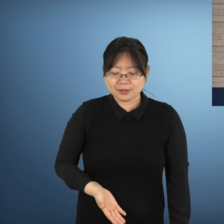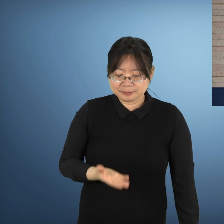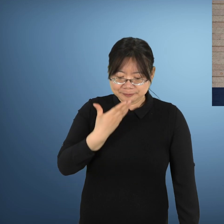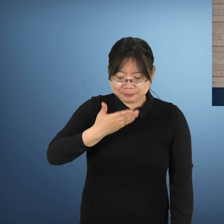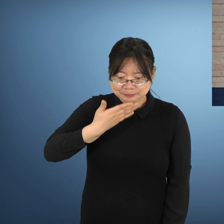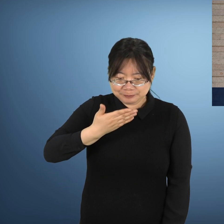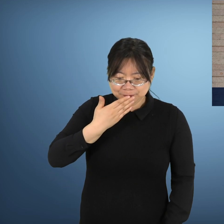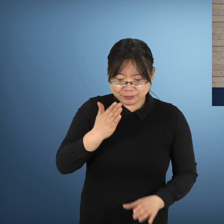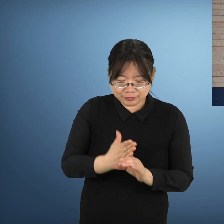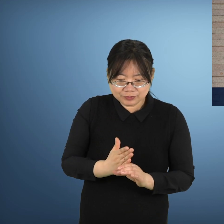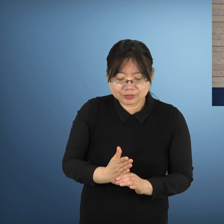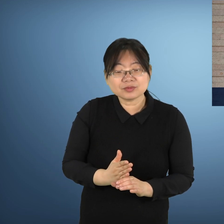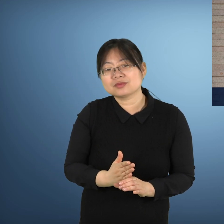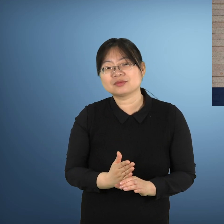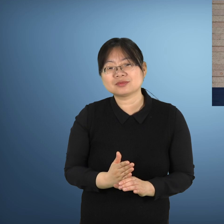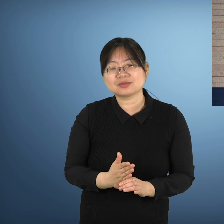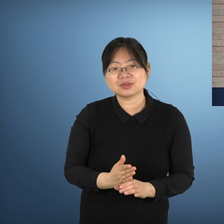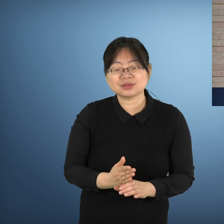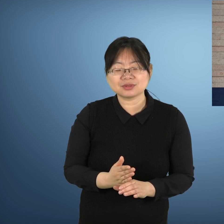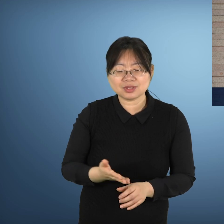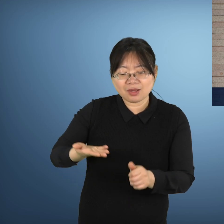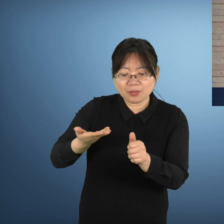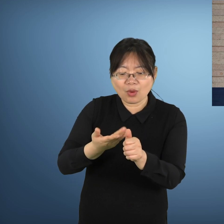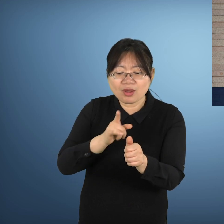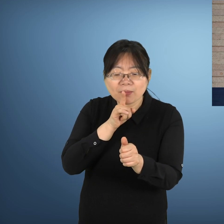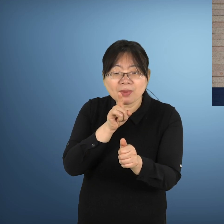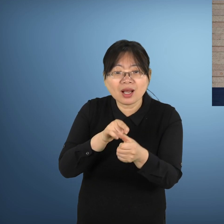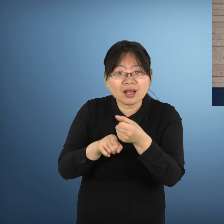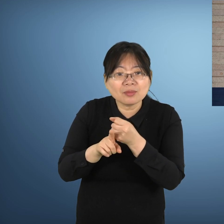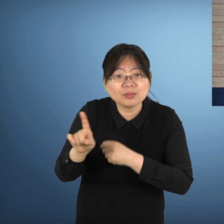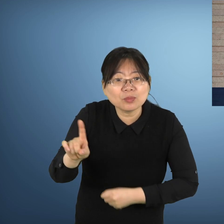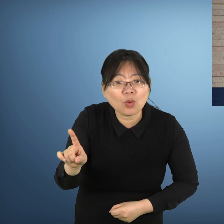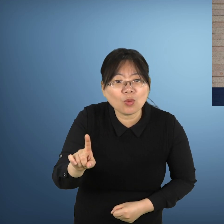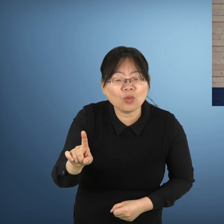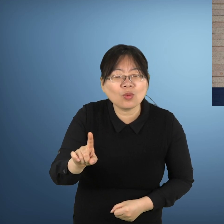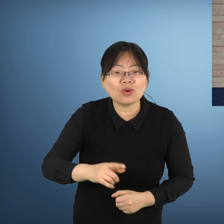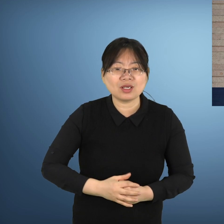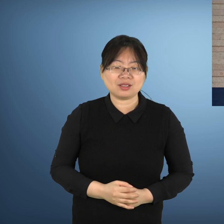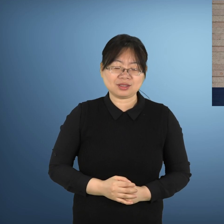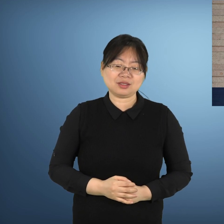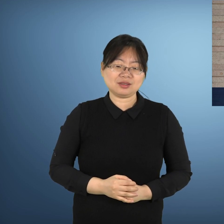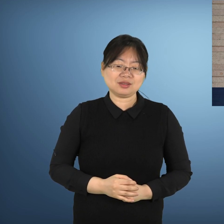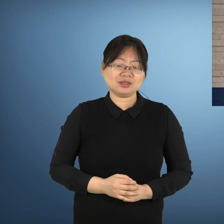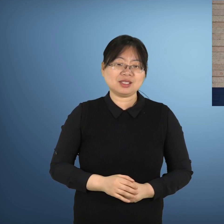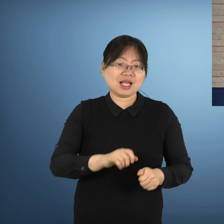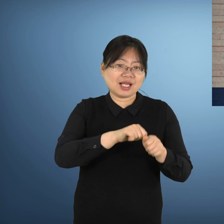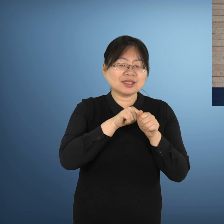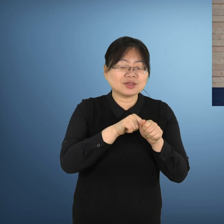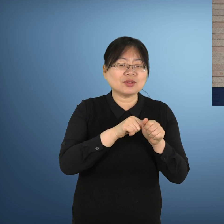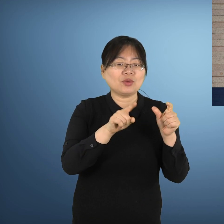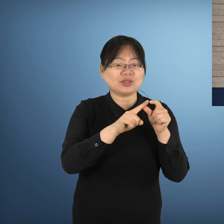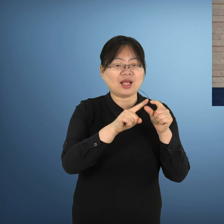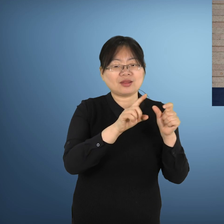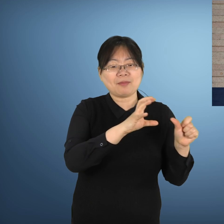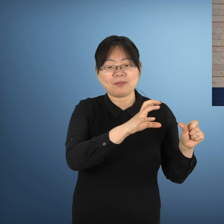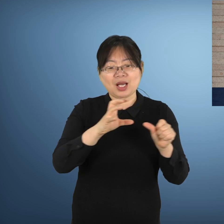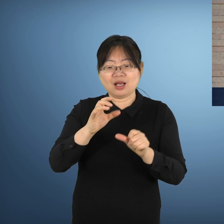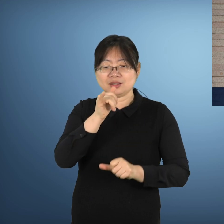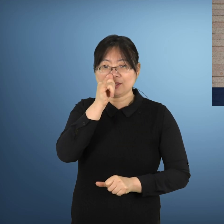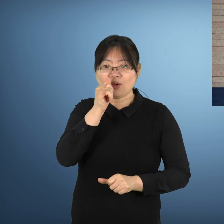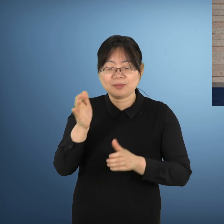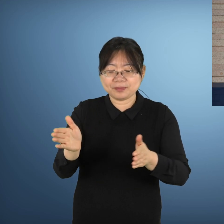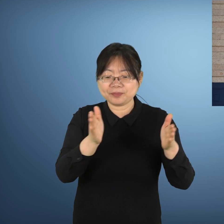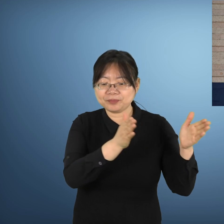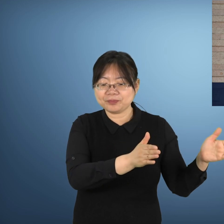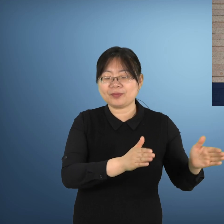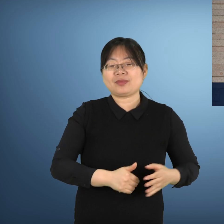있었어요. 여기 먹이라라는 말이 이 단어를 의도적으로 채택합니다. 또 한 군데를